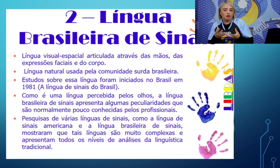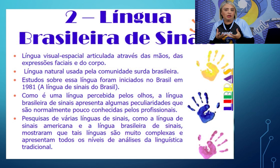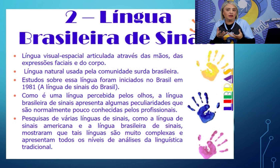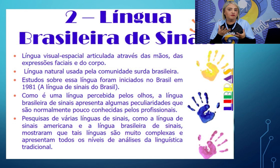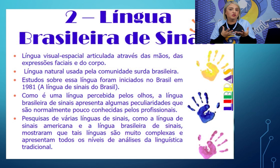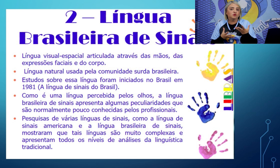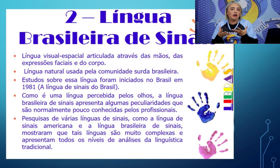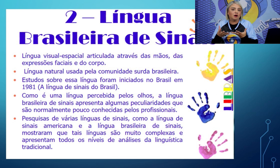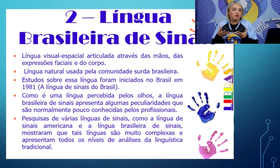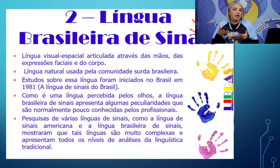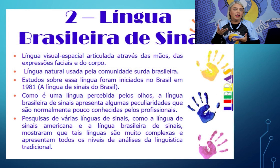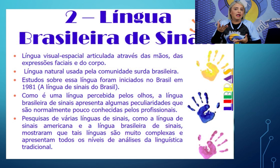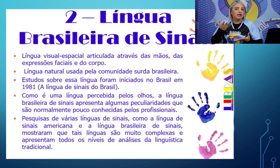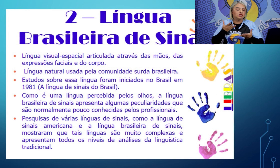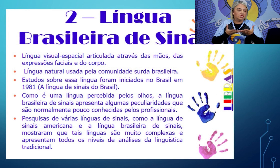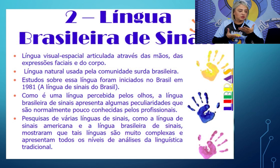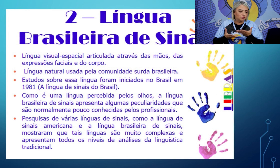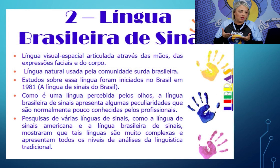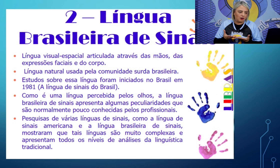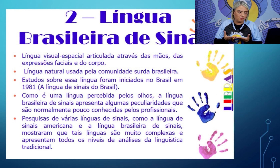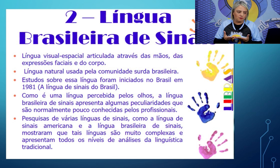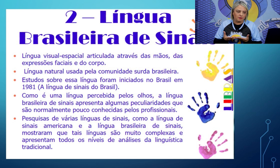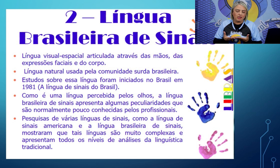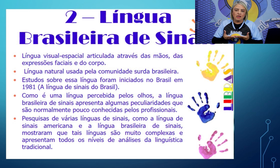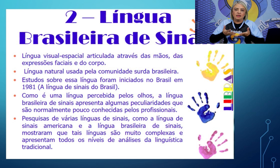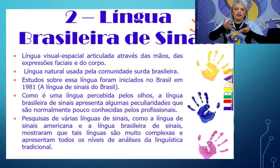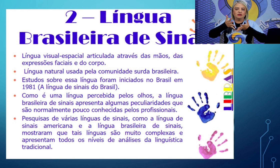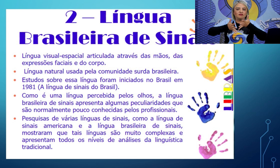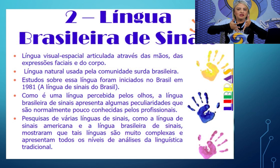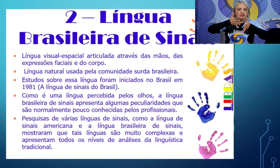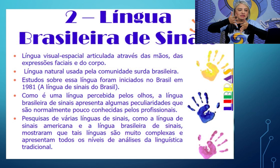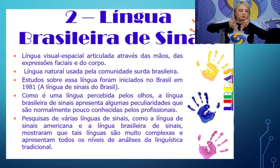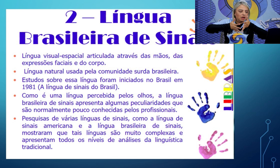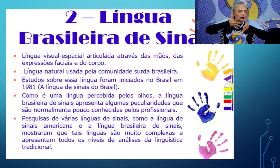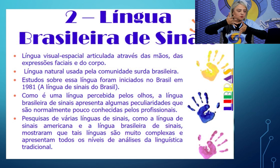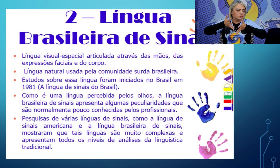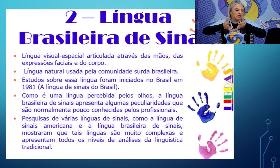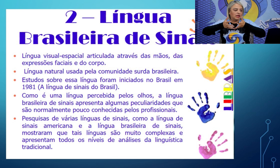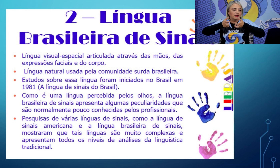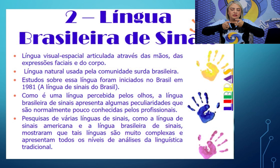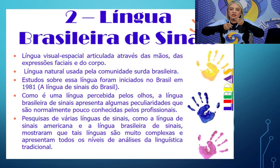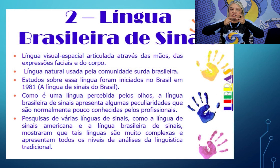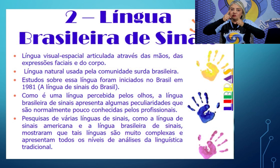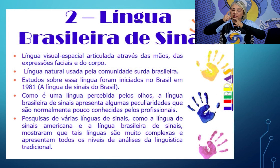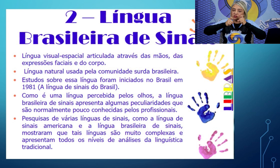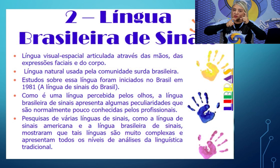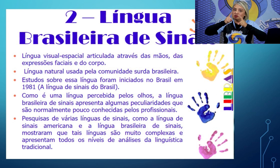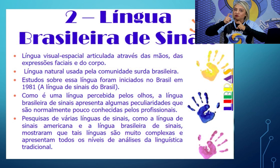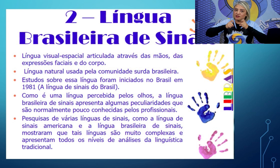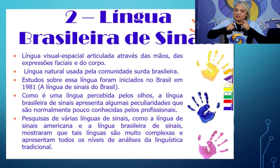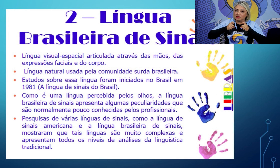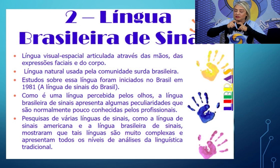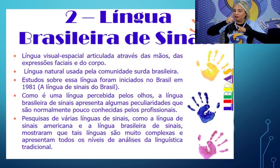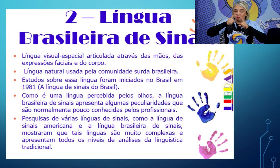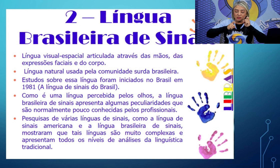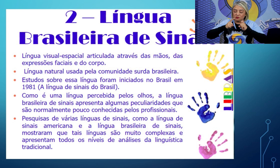ela é visual, ela é gestual, que é através das mãos, né, das expressões não